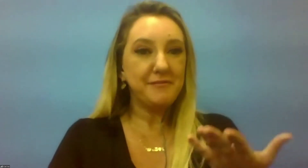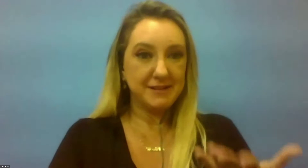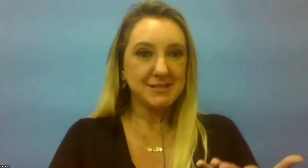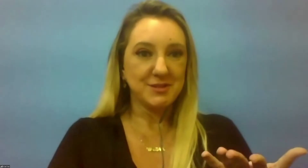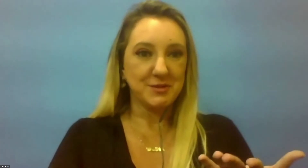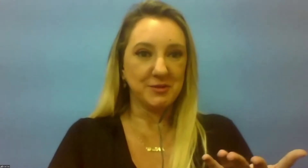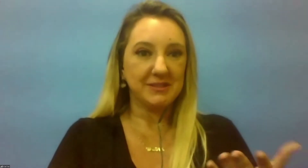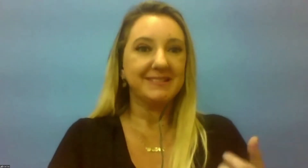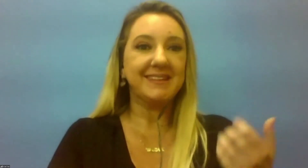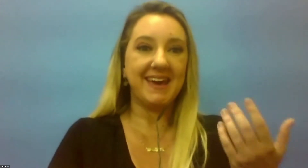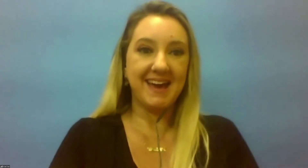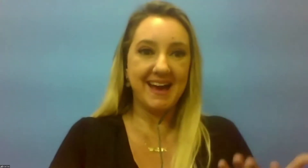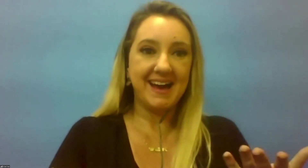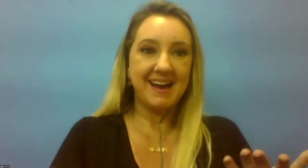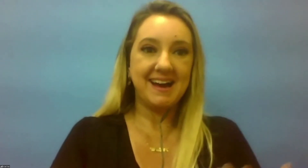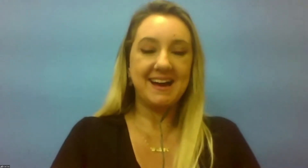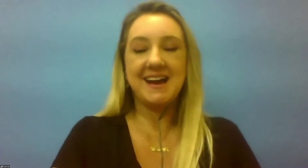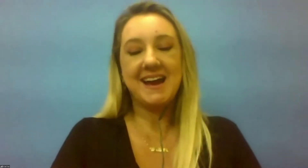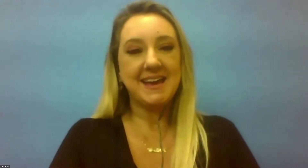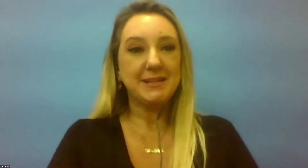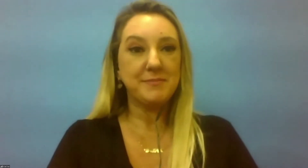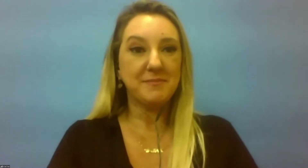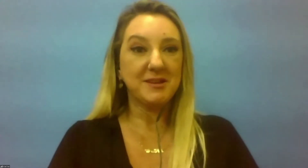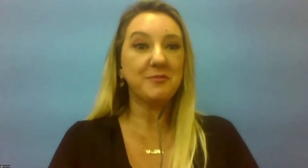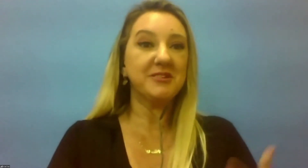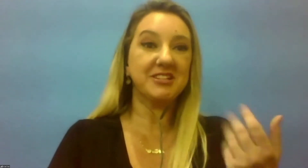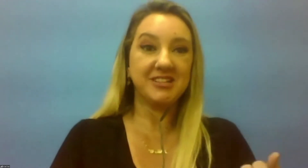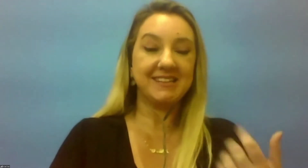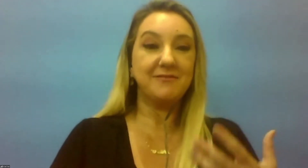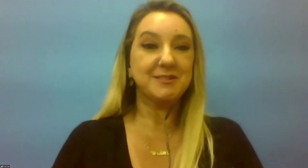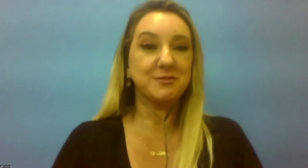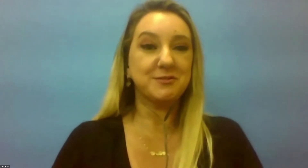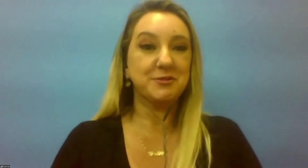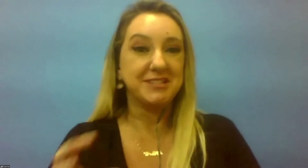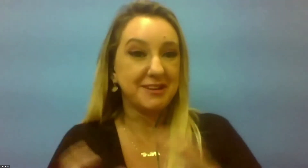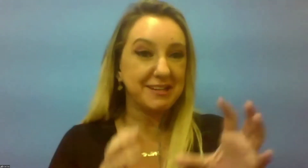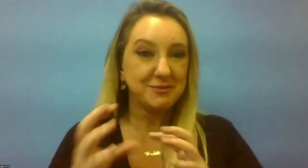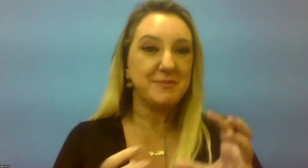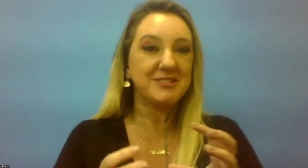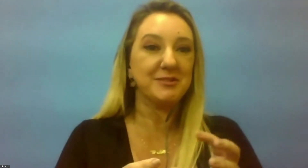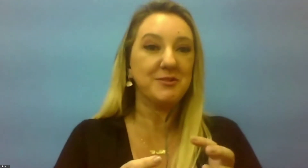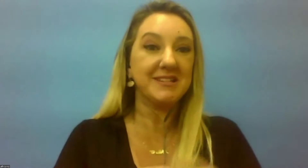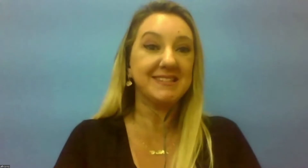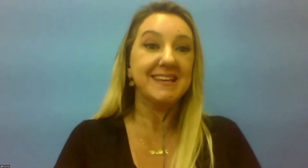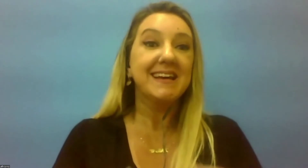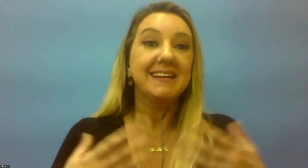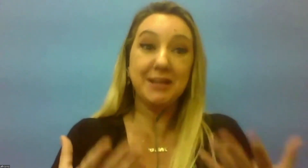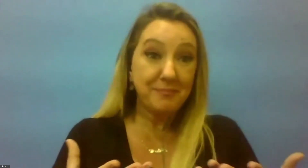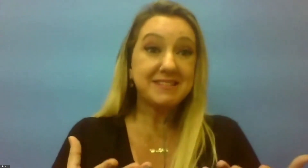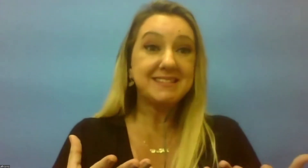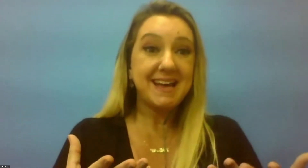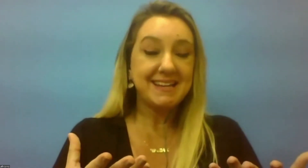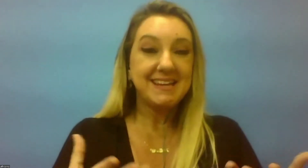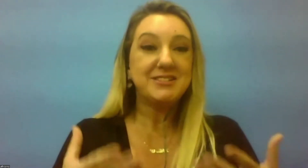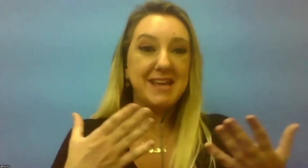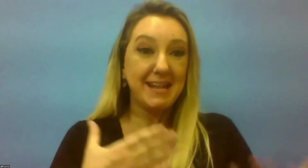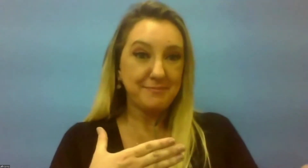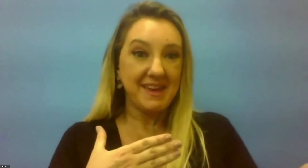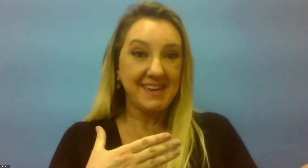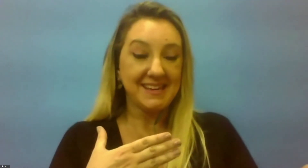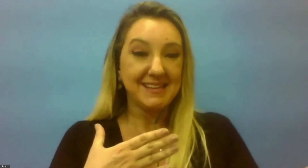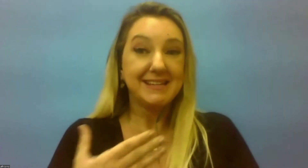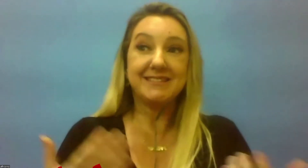foi um avanço, né, a LBI, mas como a gente já estava discutindo aqui nos bastidores, não precisaria